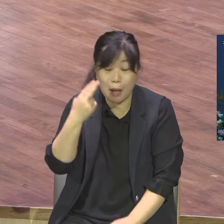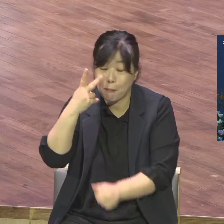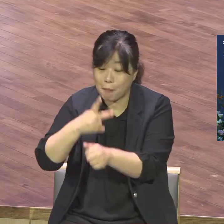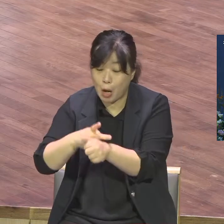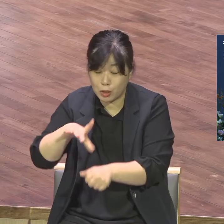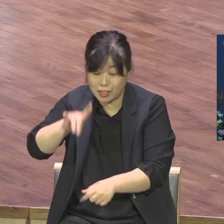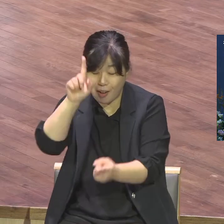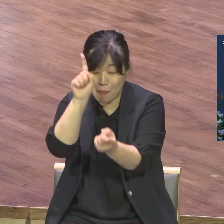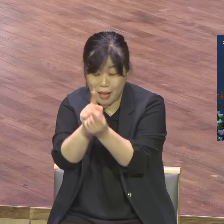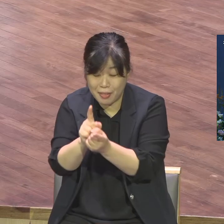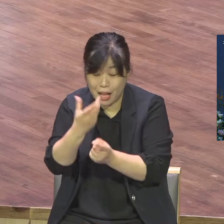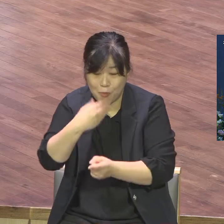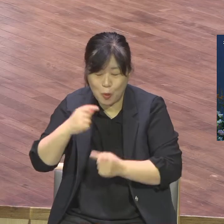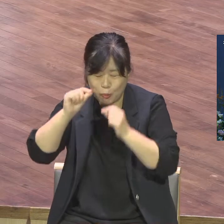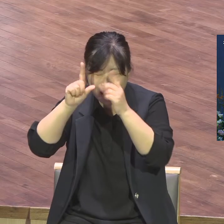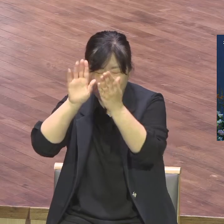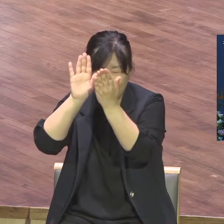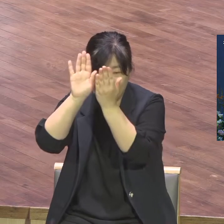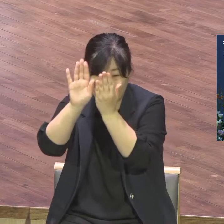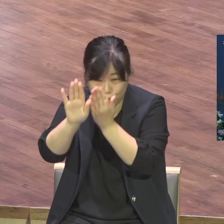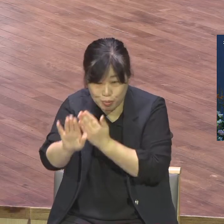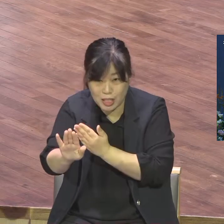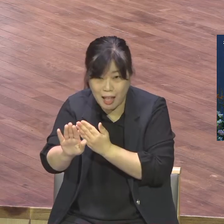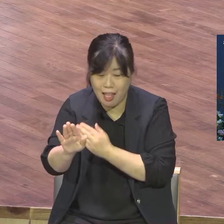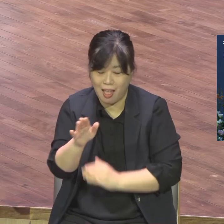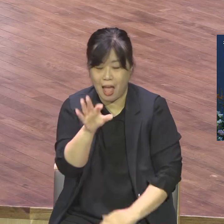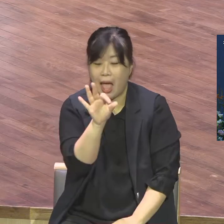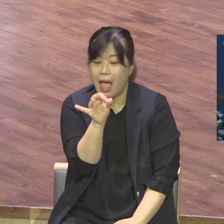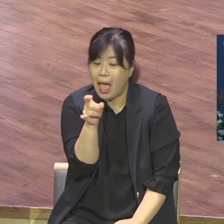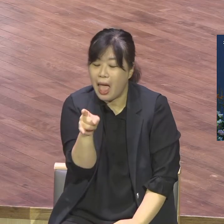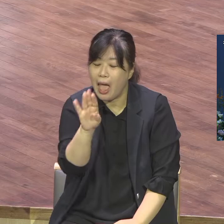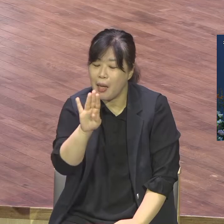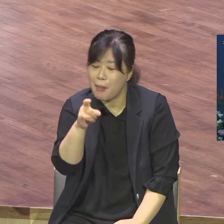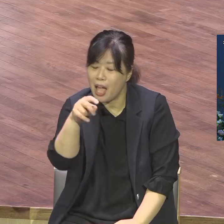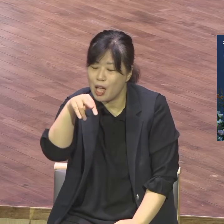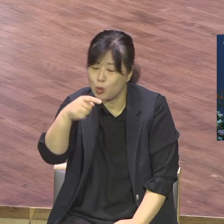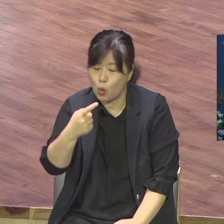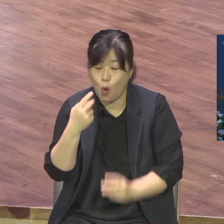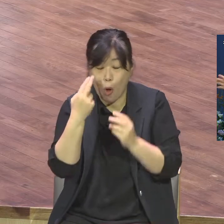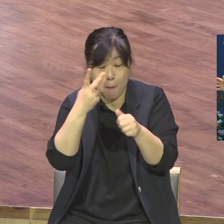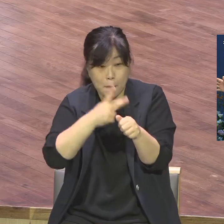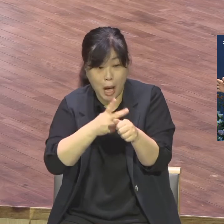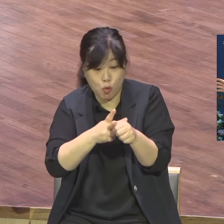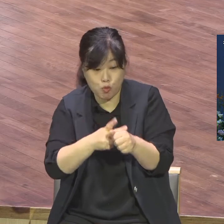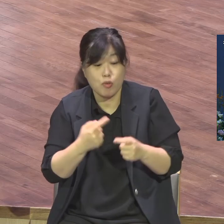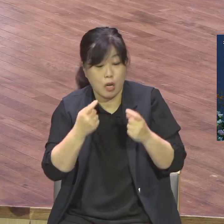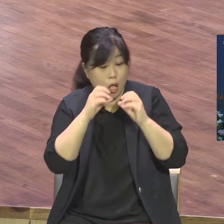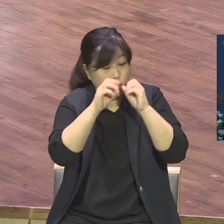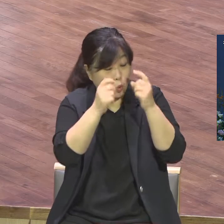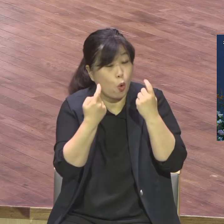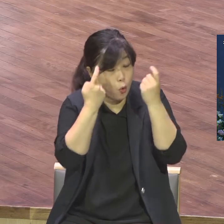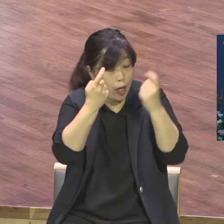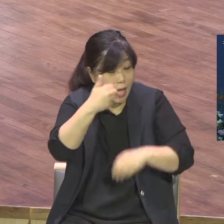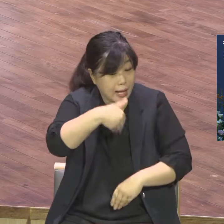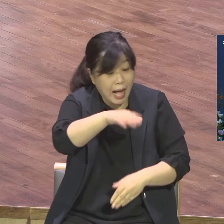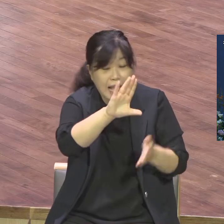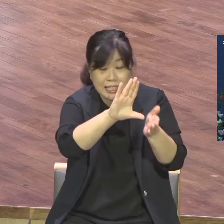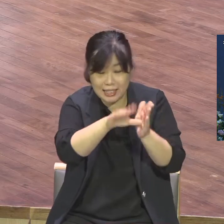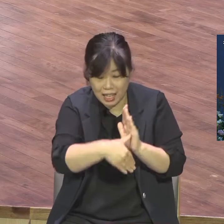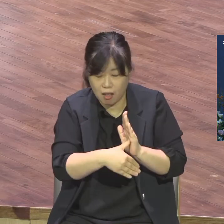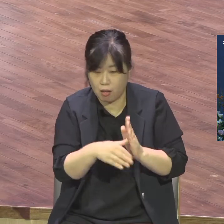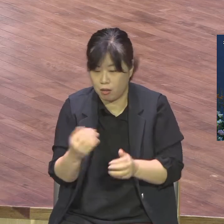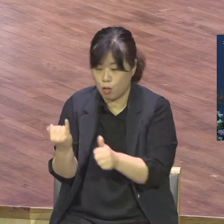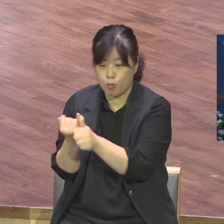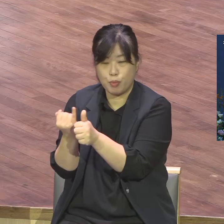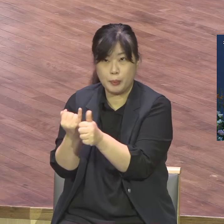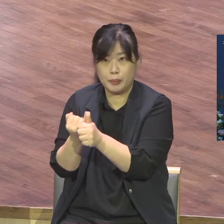따라다니면서 바울 사역에 바울이 에베소 간다 에베소 사역을 떠날 때 이들은요 사받은